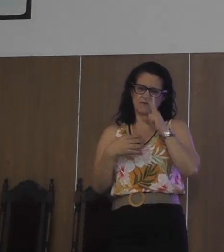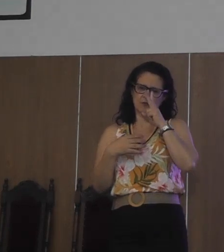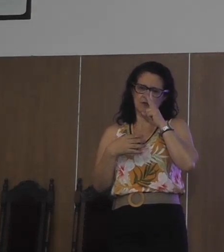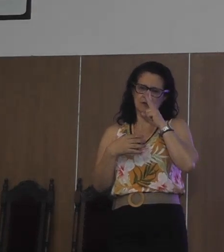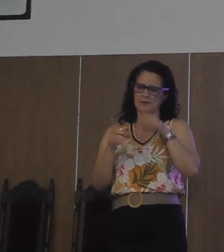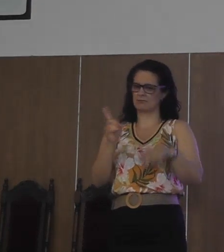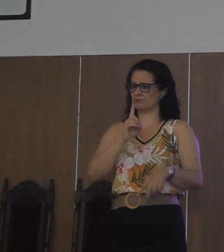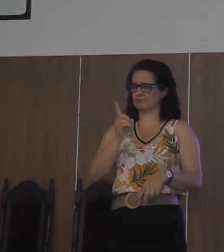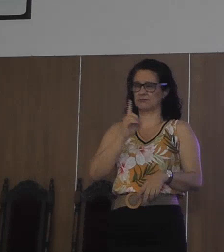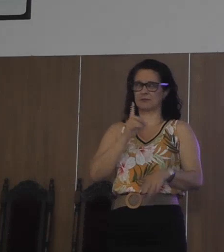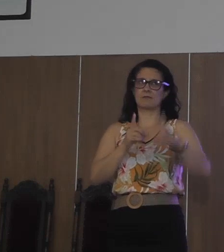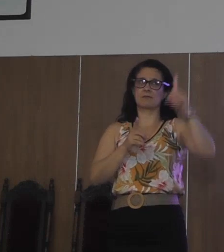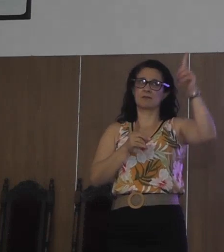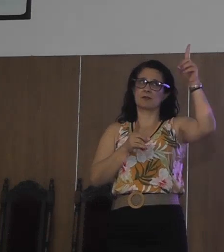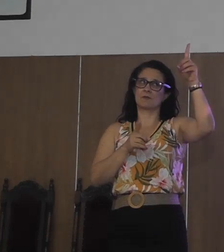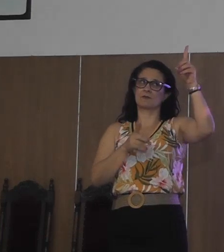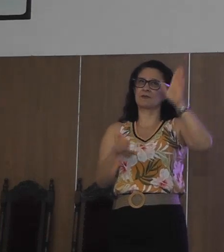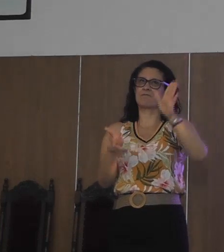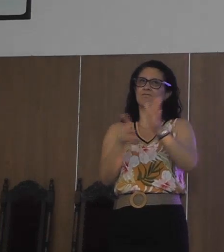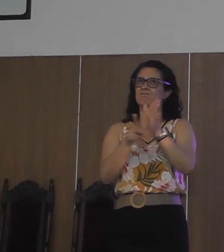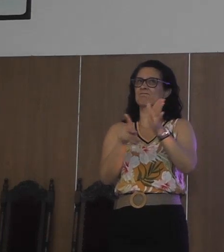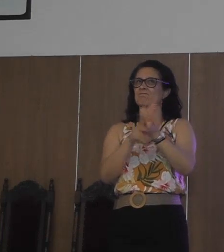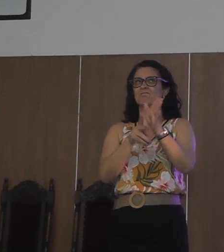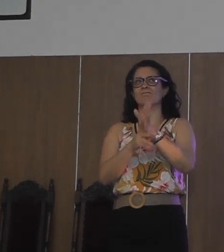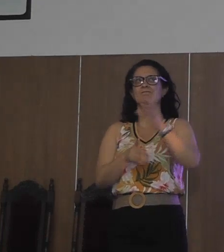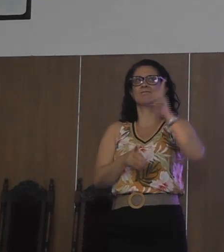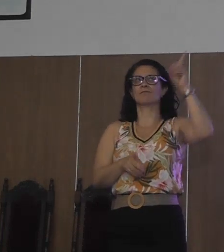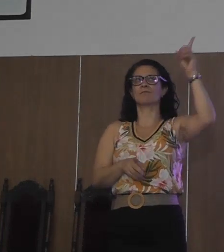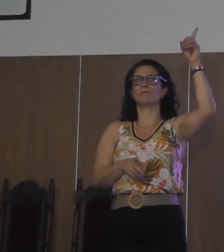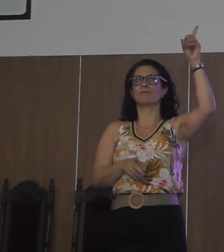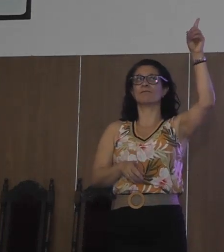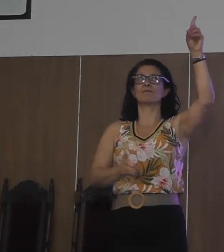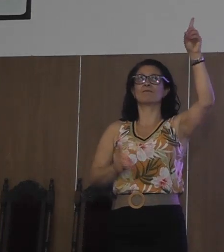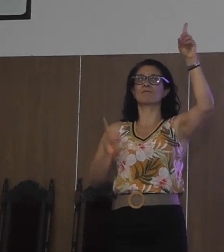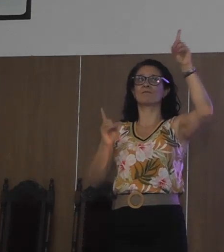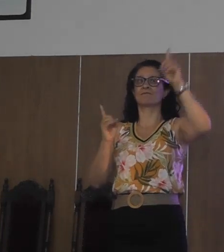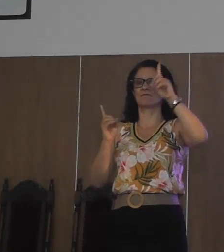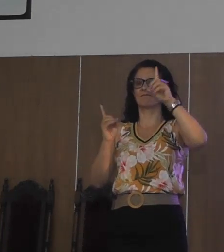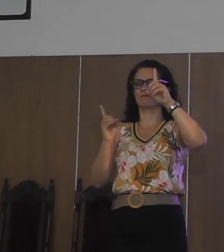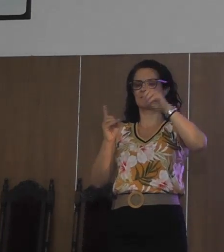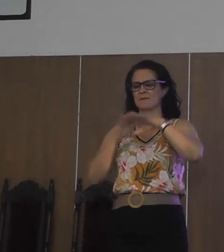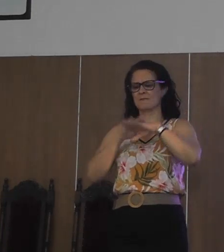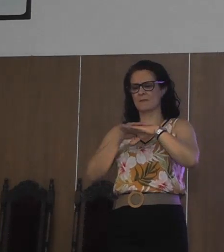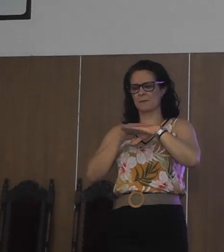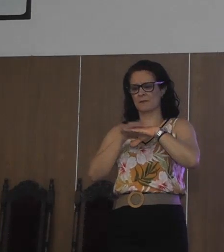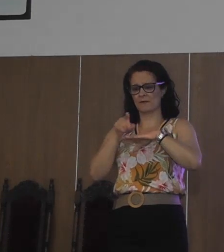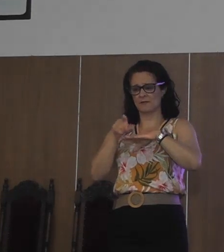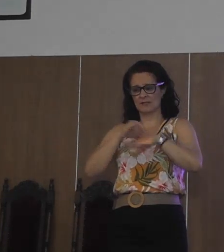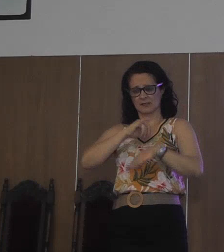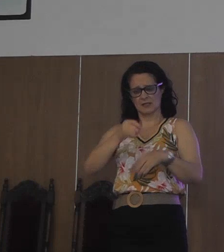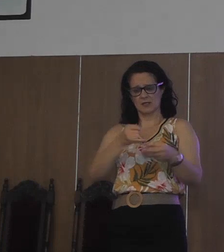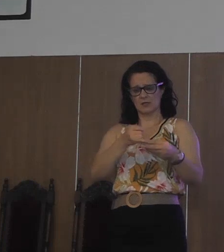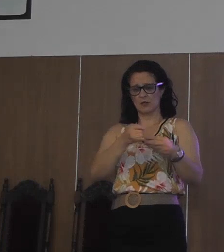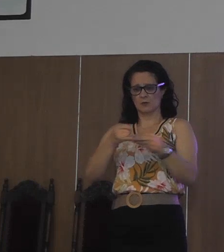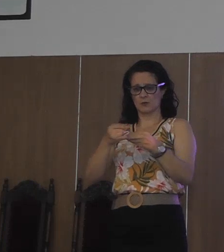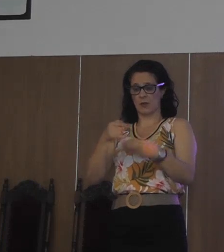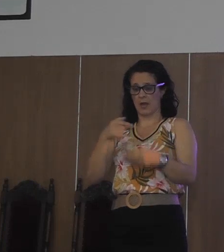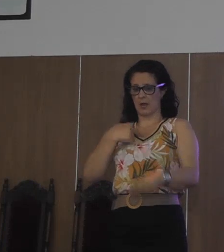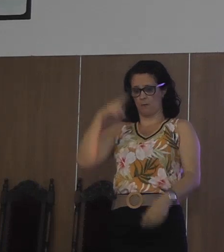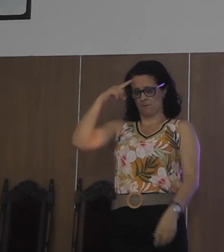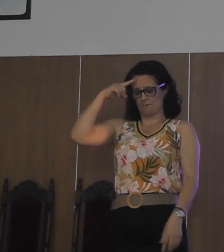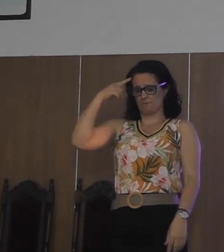qualquer pessoa. O próprio Deus chega para Josué e fala: Josué, não lhe mandei eu,